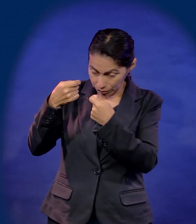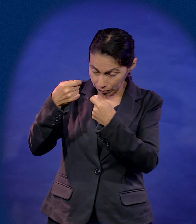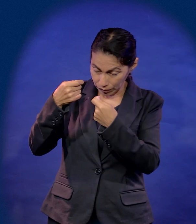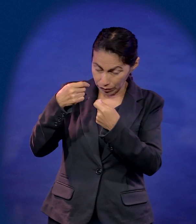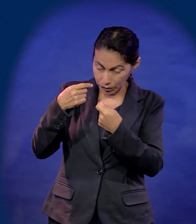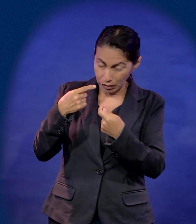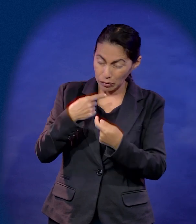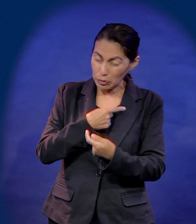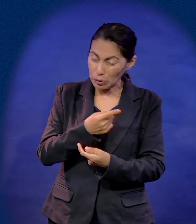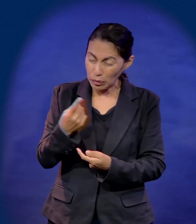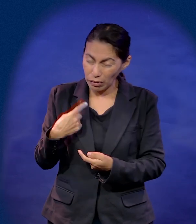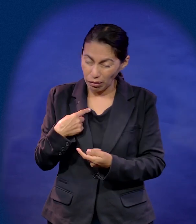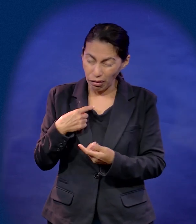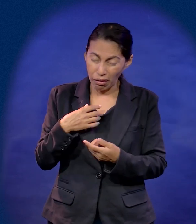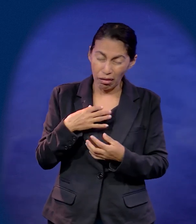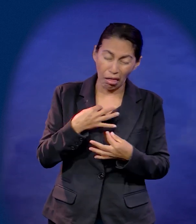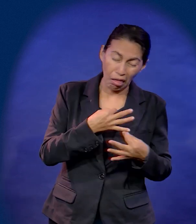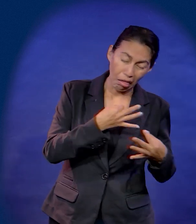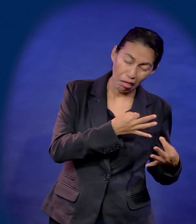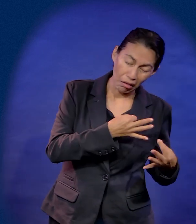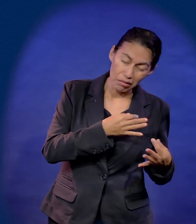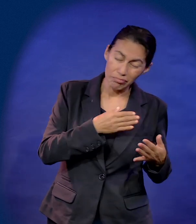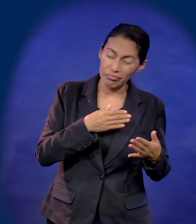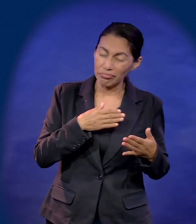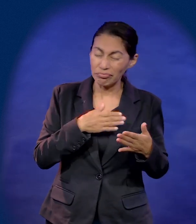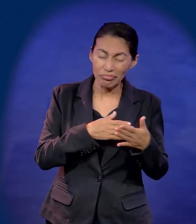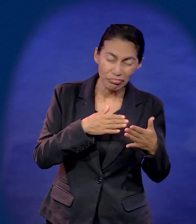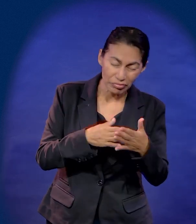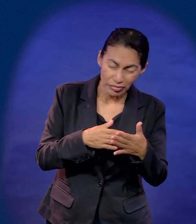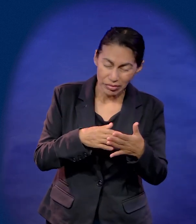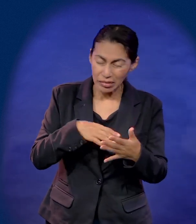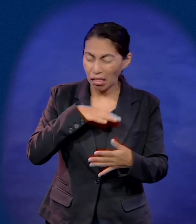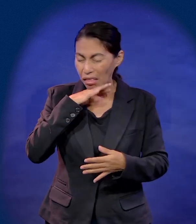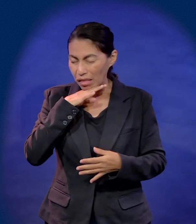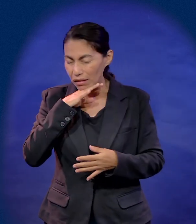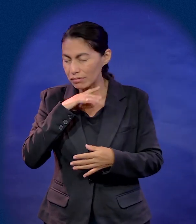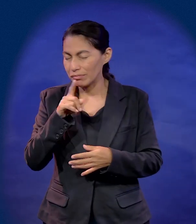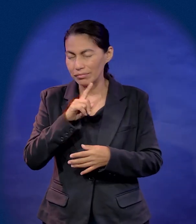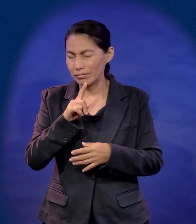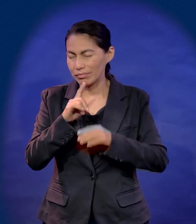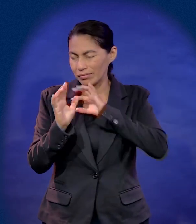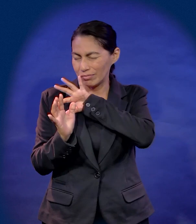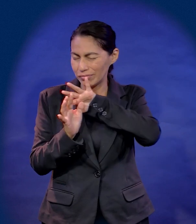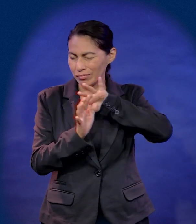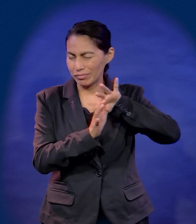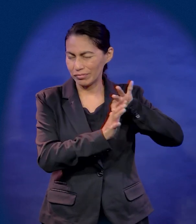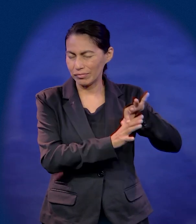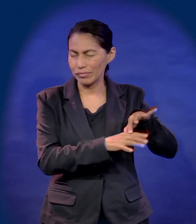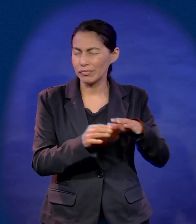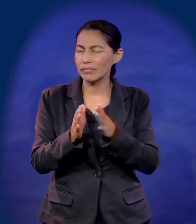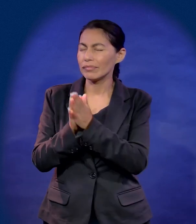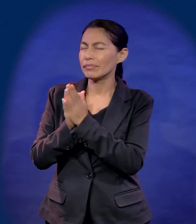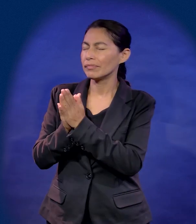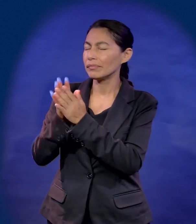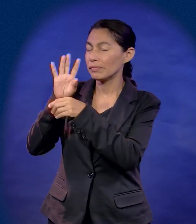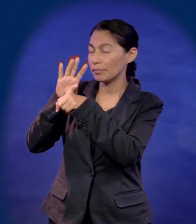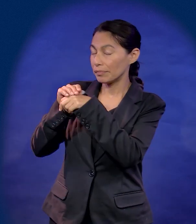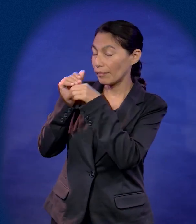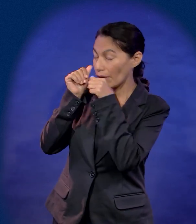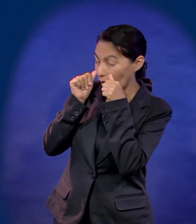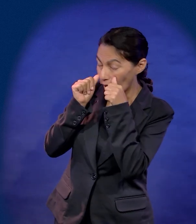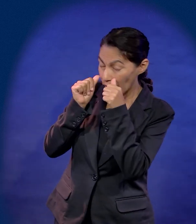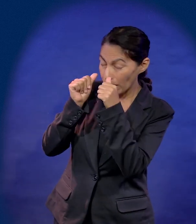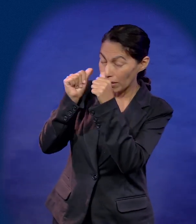nuestros pensamientos. Líbranos de interrupciones, de distracciones, y permítenos escuchar tu voz